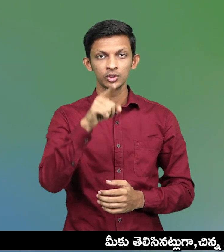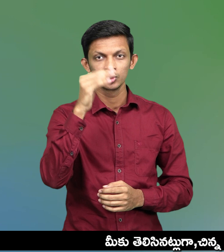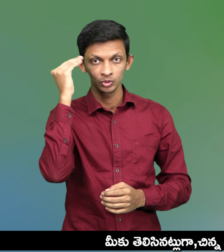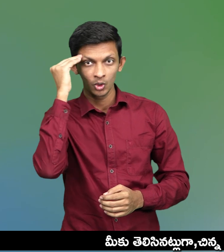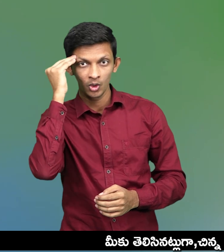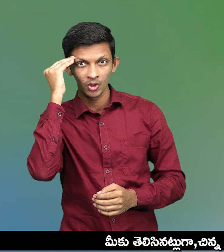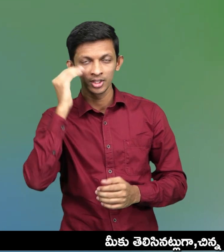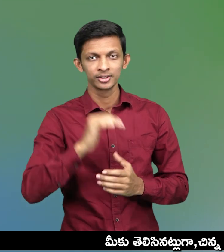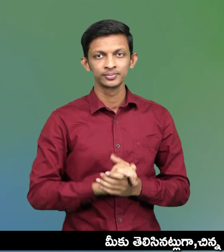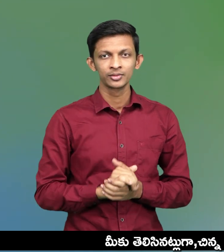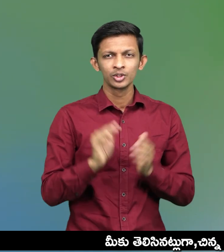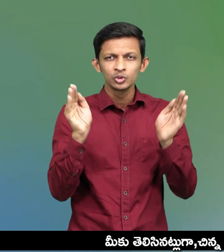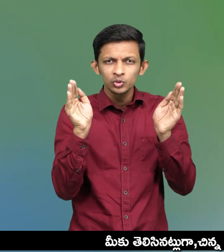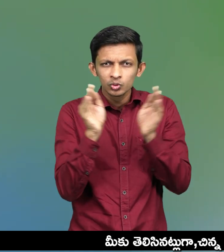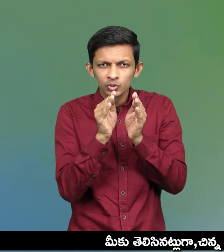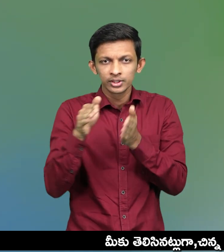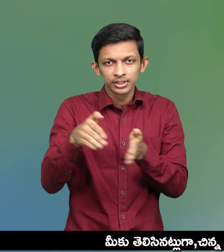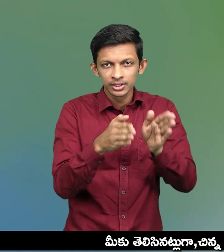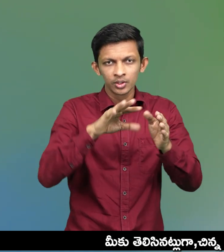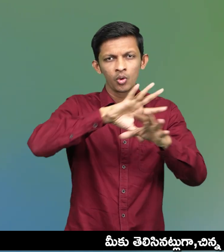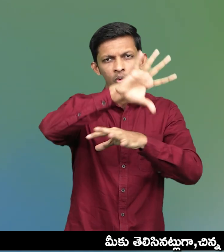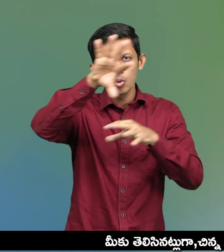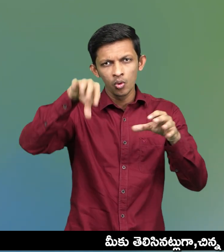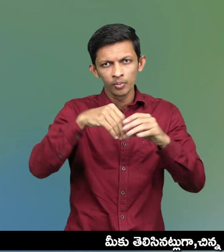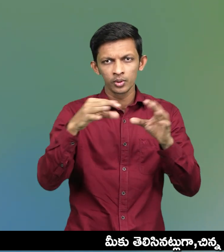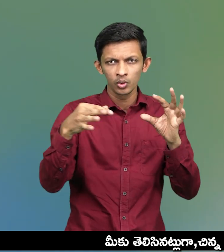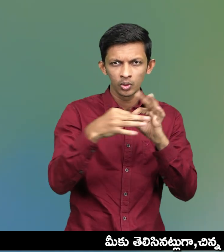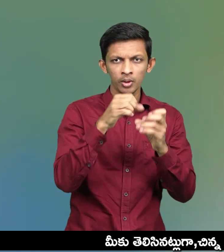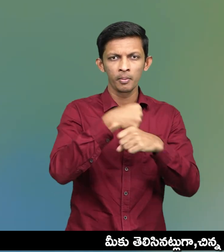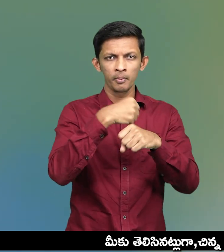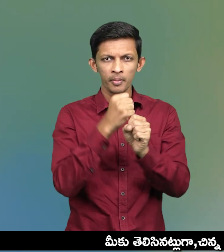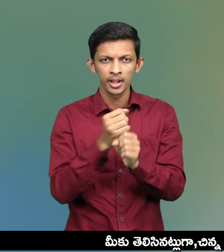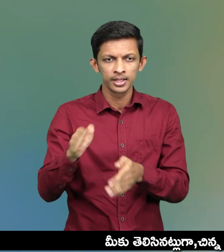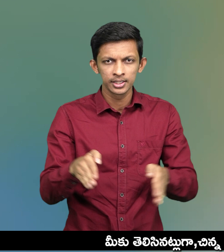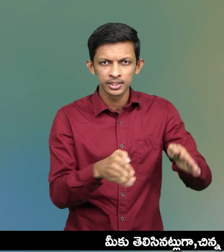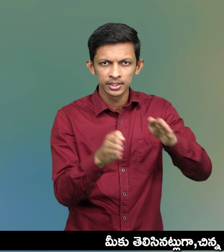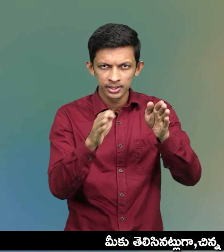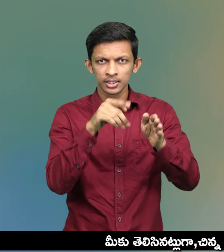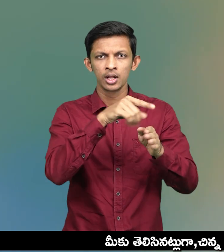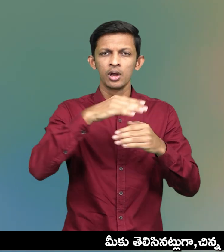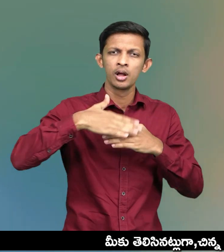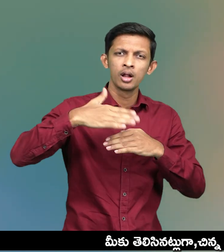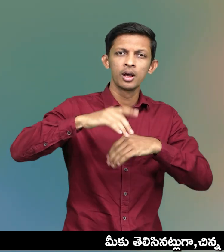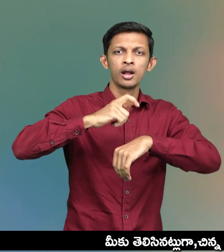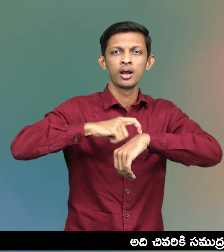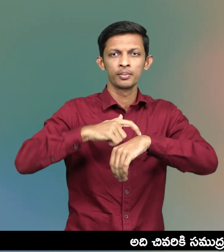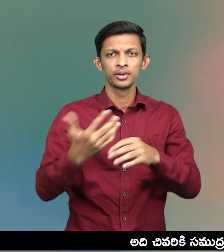మీకు తెలిసినట్లుగా చిన్న ప్రవాహాలు కలిసి ఒక నదిని ఏర్పరుస్తుంది. అది